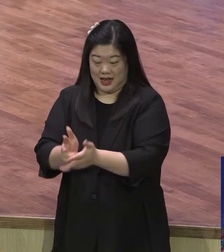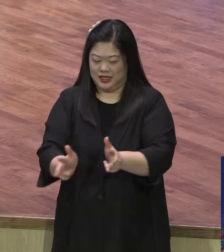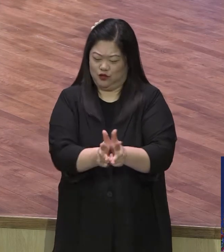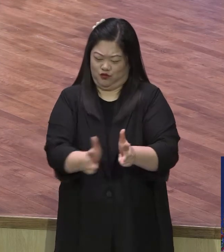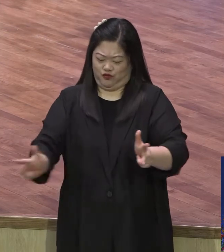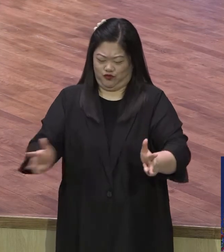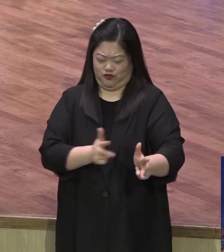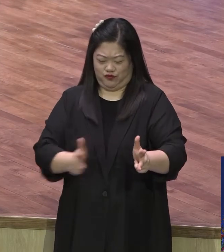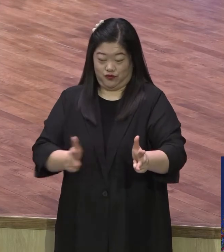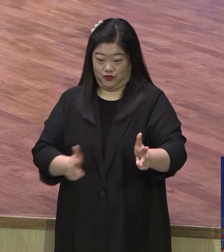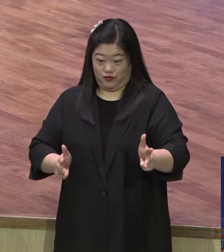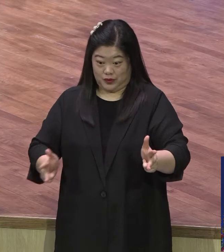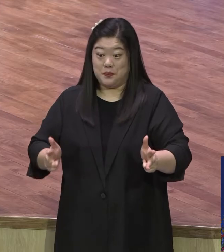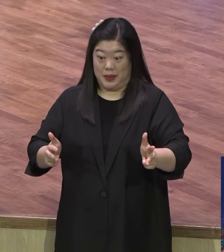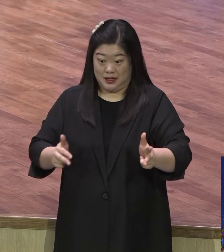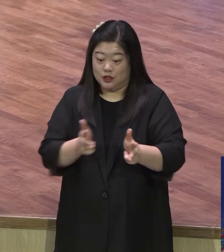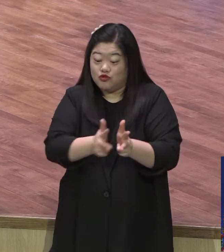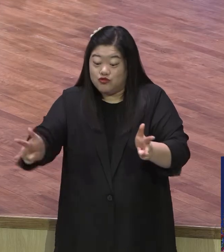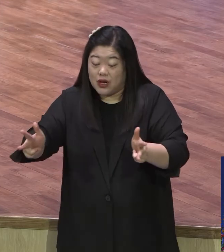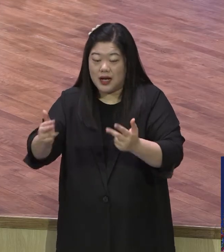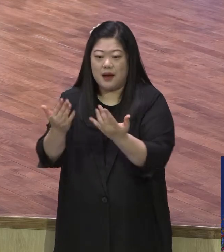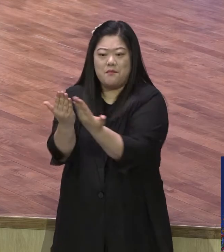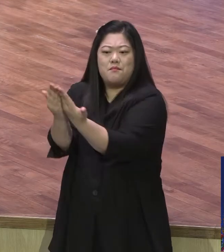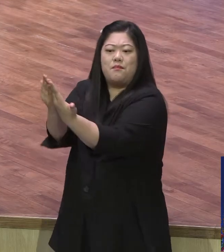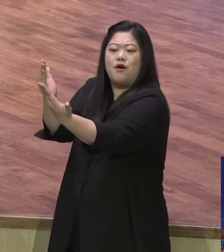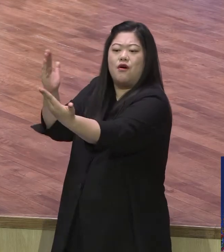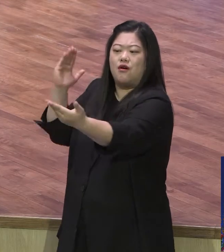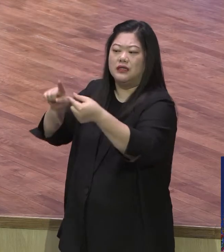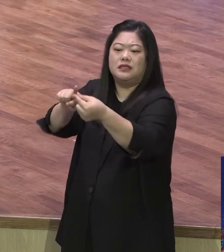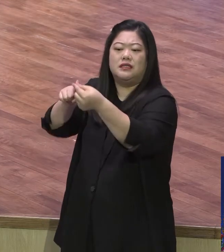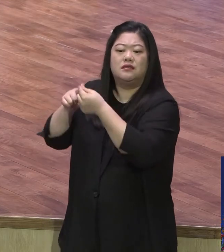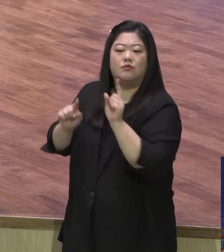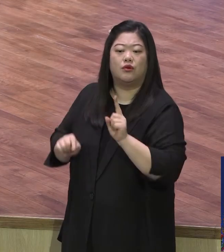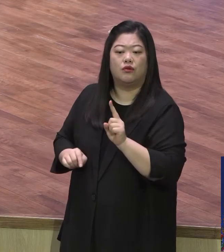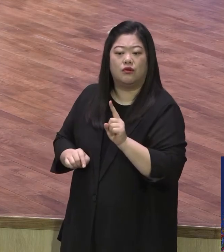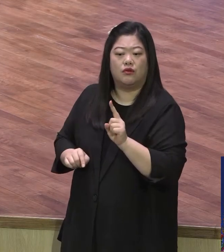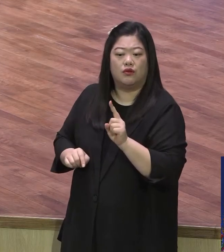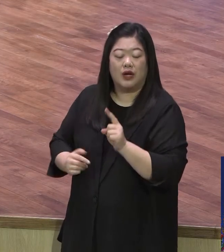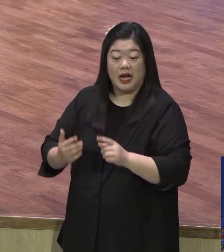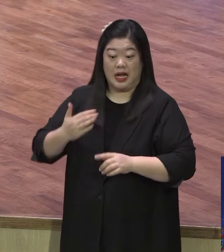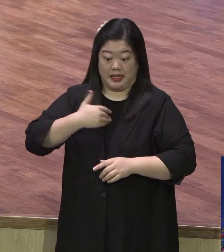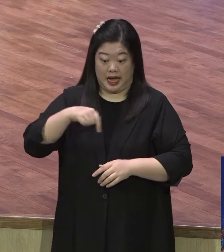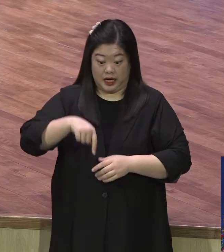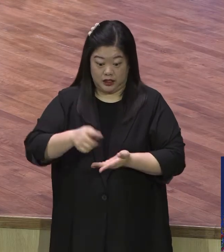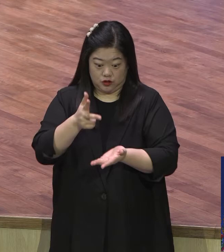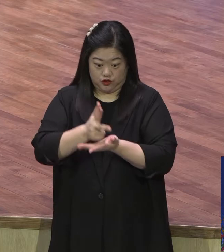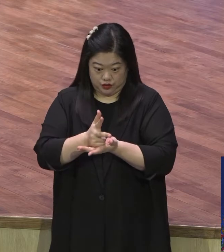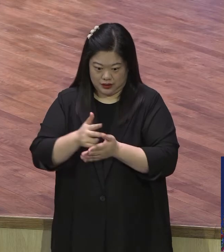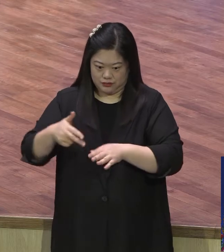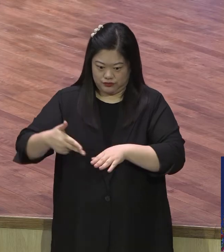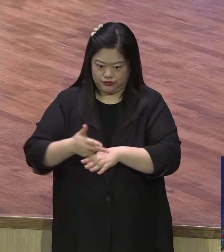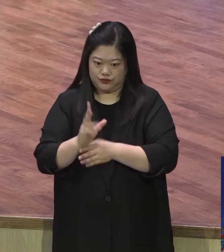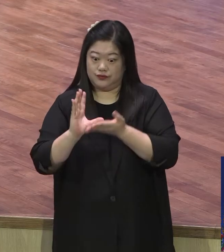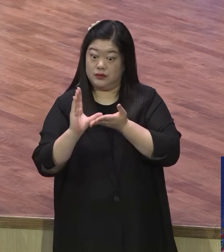떠난 나는 현장 성교사라. 현장 성교사. 구원받았으면 내가 진짜 구원받았으면